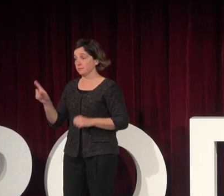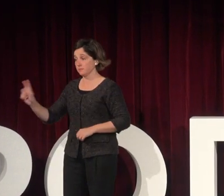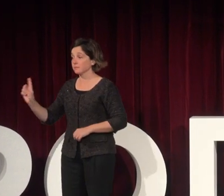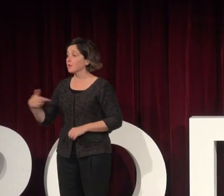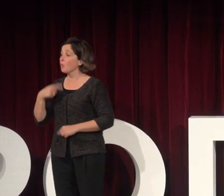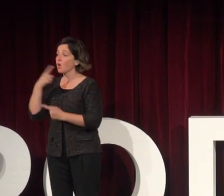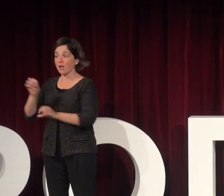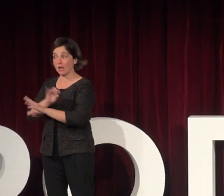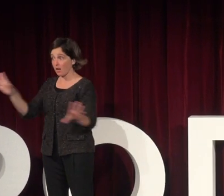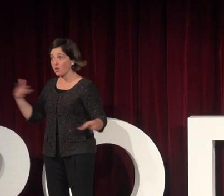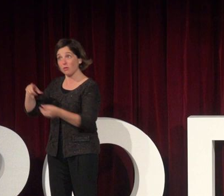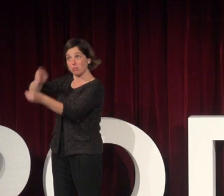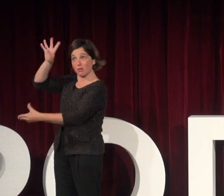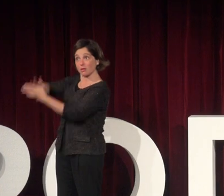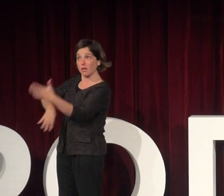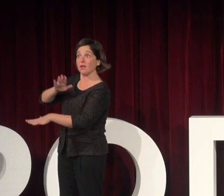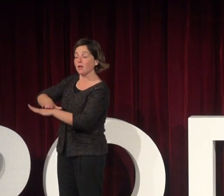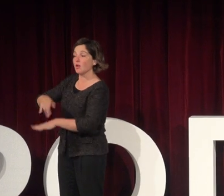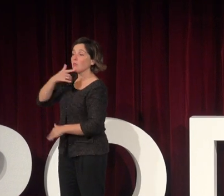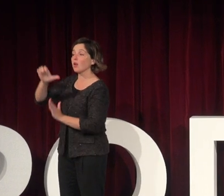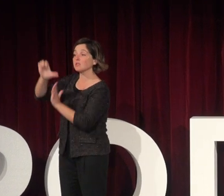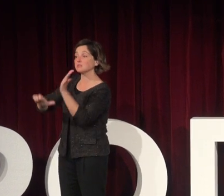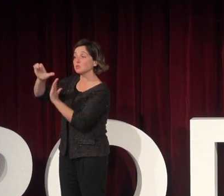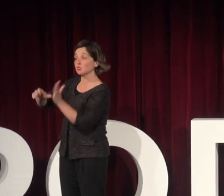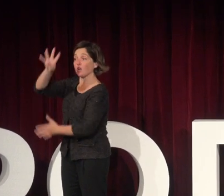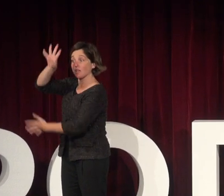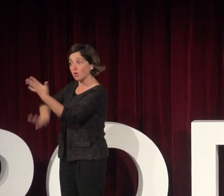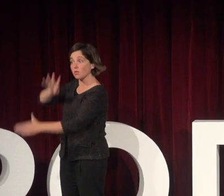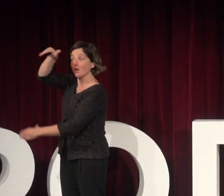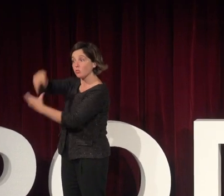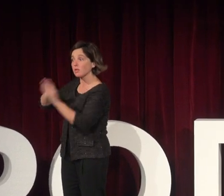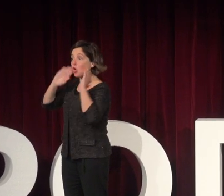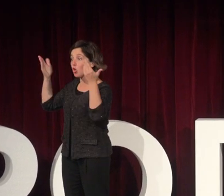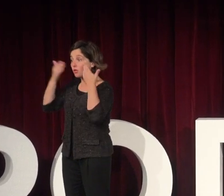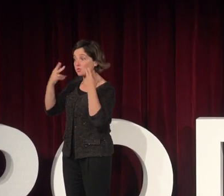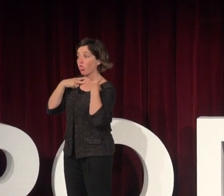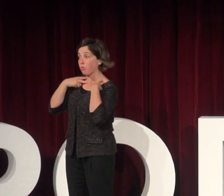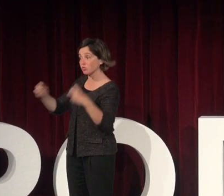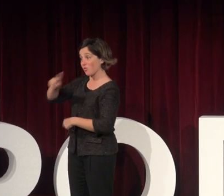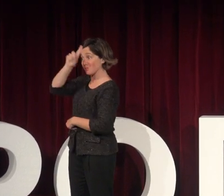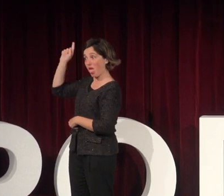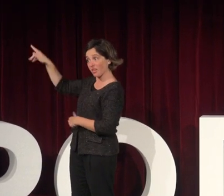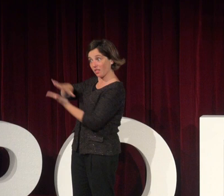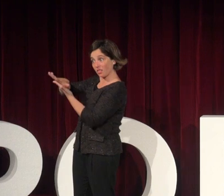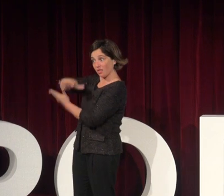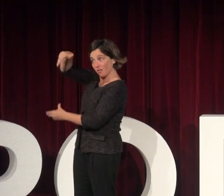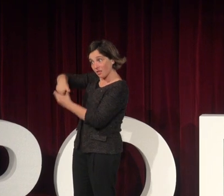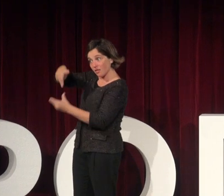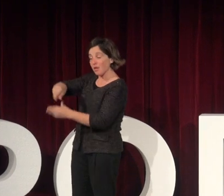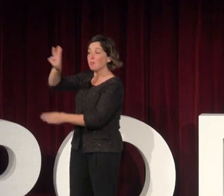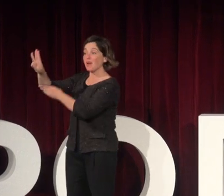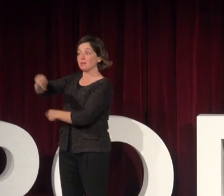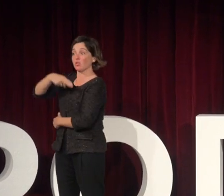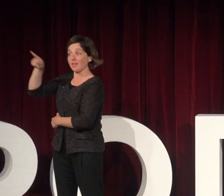Vamos a decírselo bien claro. Hubo un Estatut de Cataluña votado en el Congreso de los Diputados en Madrid, votado en el